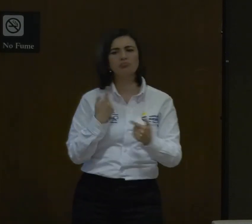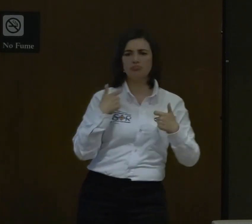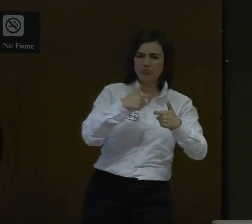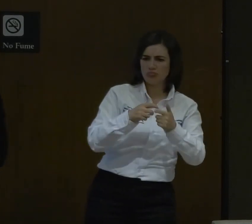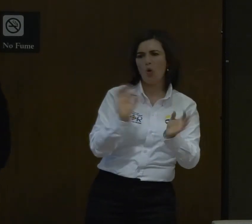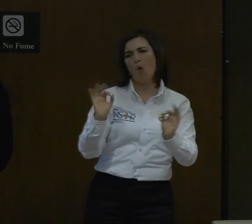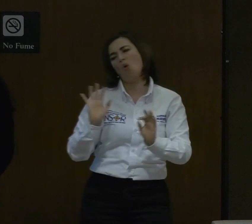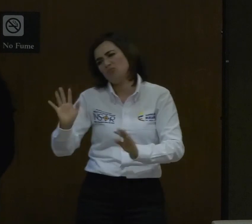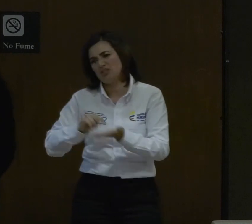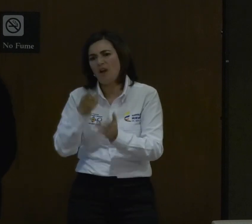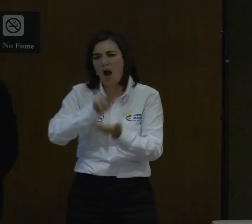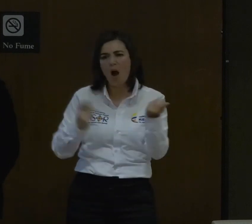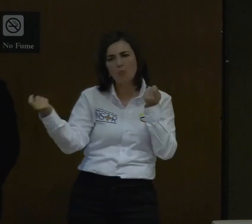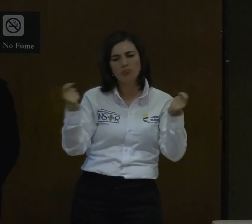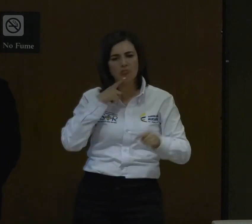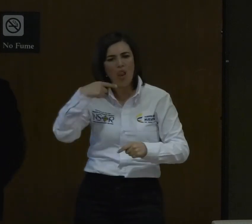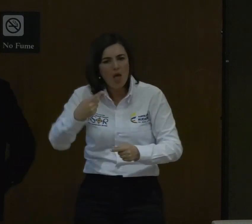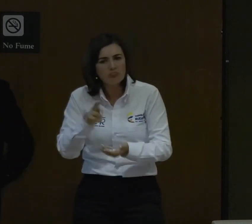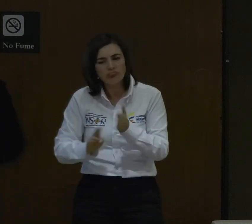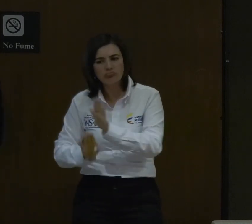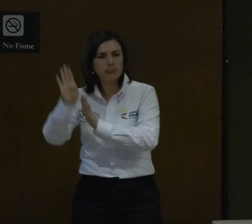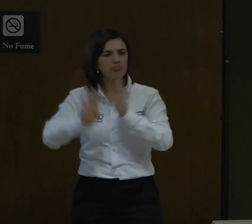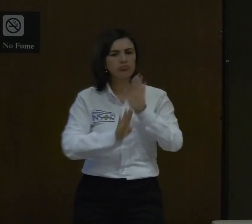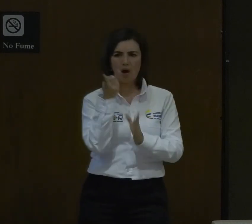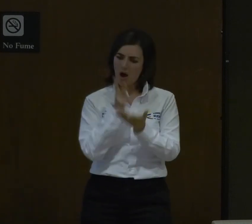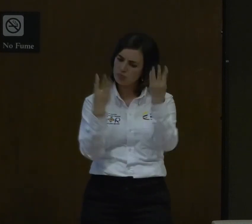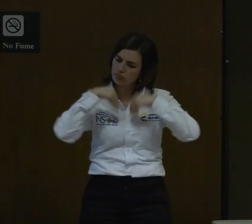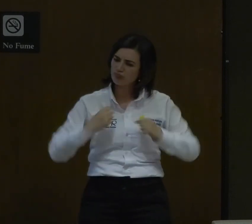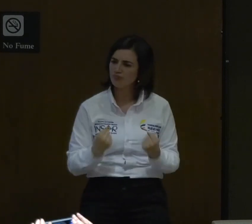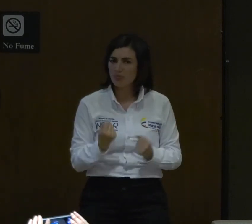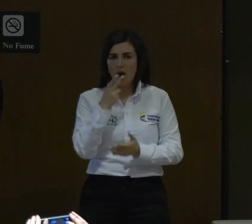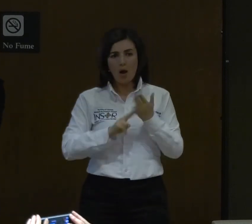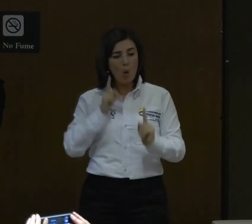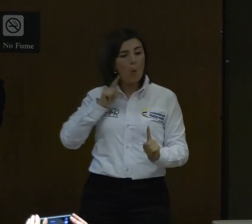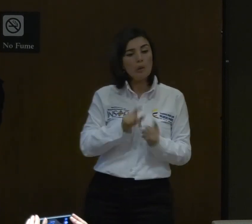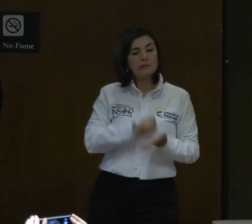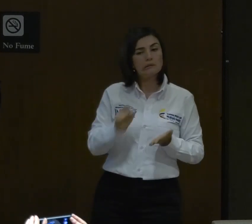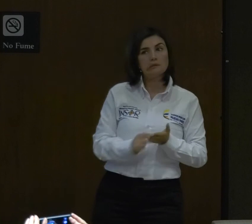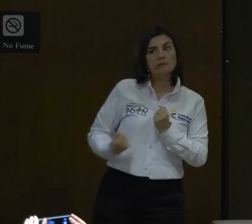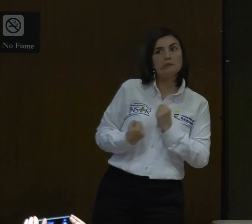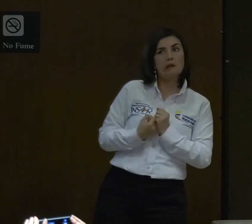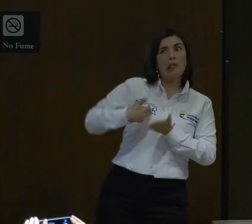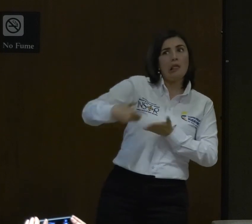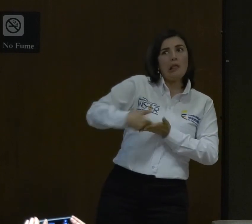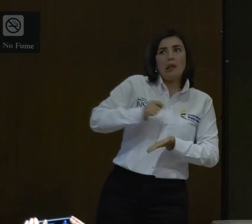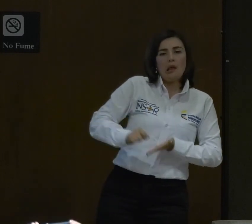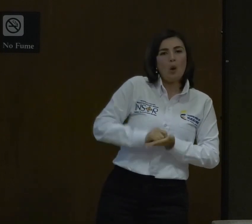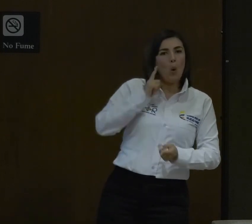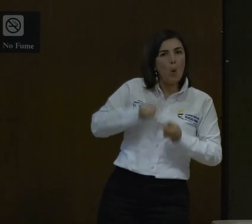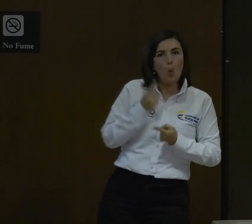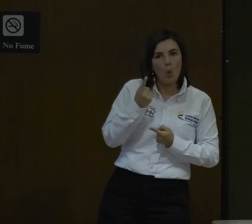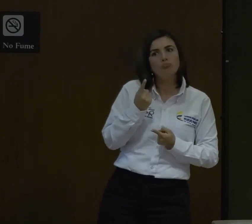modelo bilingüe en el que el objetivo es el desarrollo de las dos lenguas, no solo el desarrollo de la lengua escrita, en el que se valora